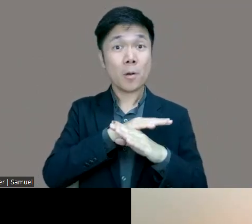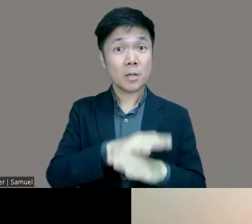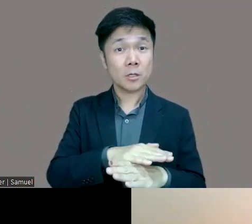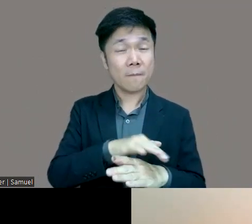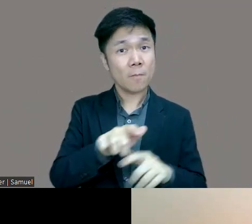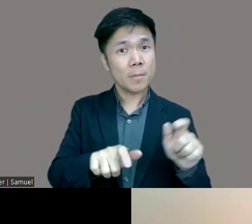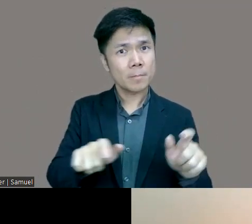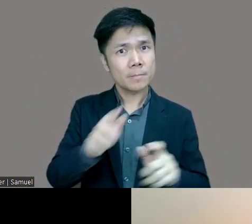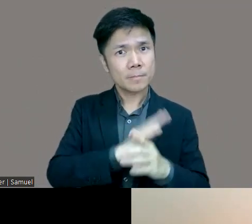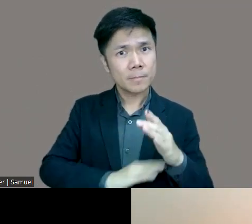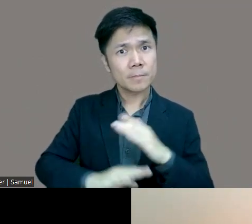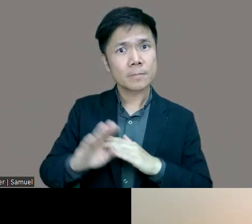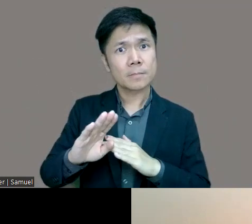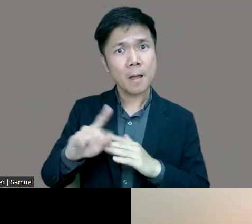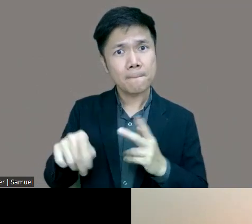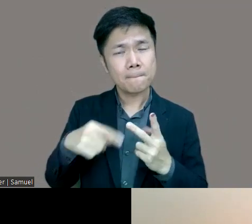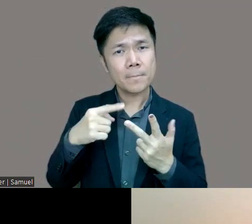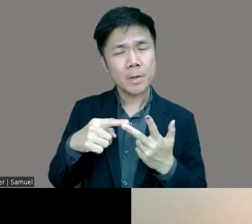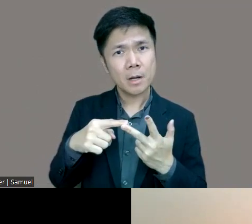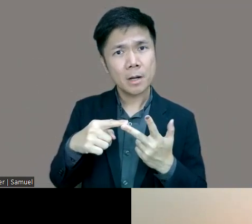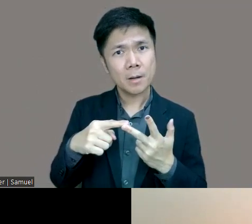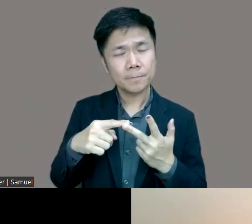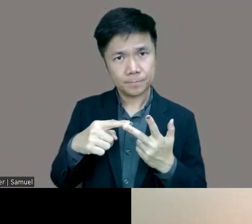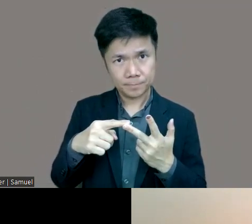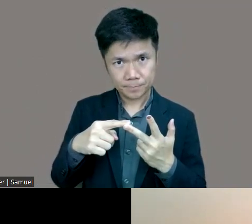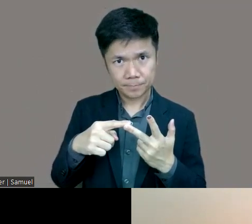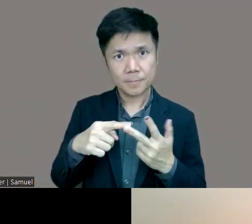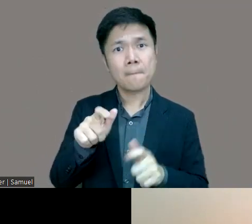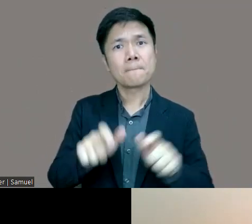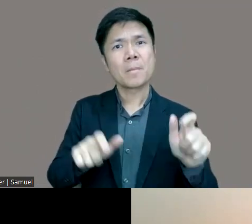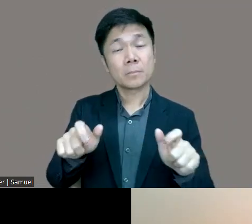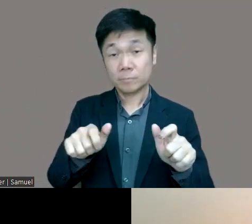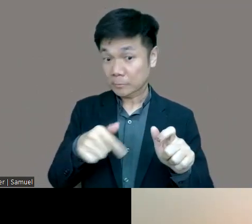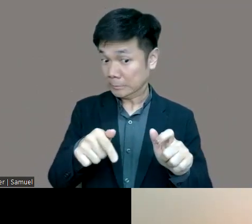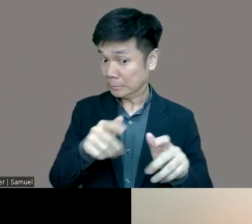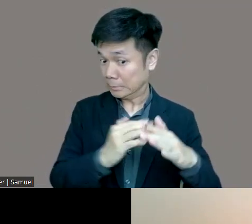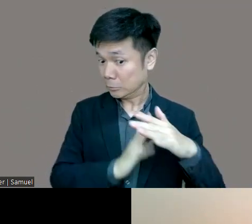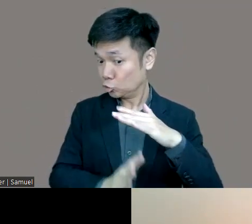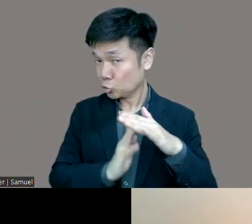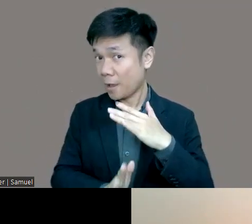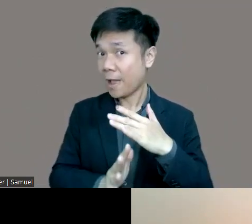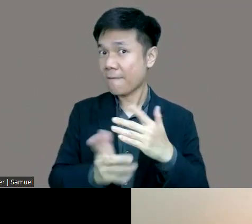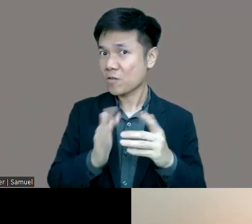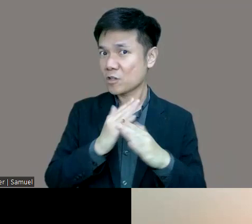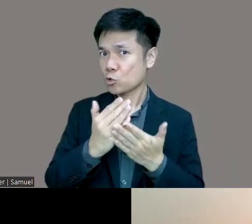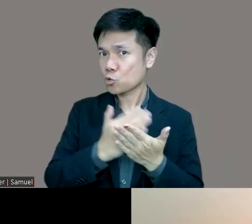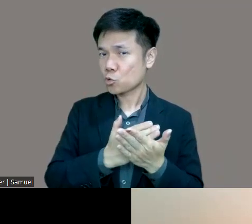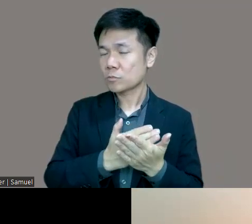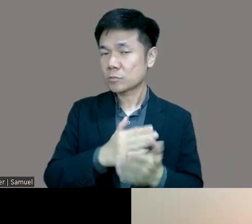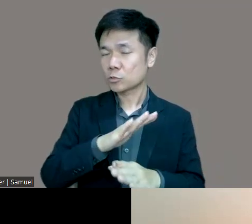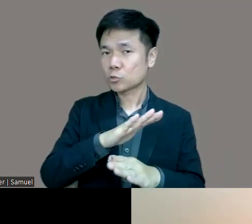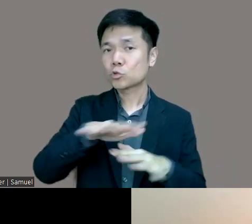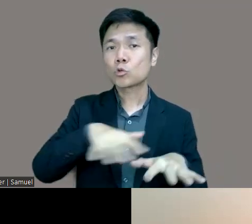à accéder les mesures sociales pour les personnes handicapées, mais aussi des mesures de protection pour